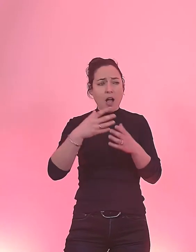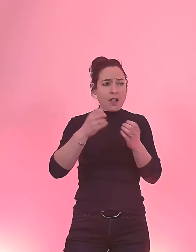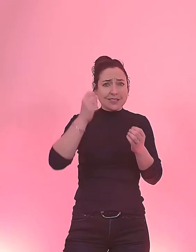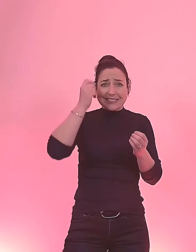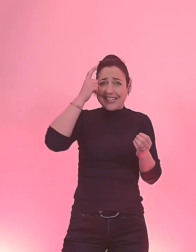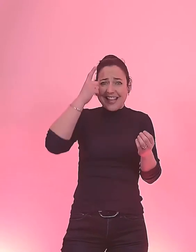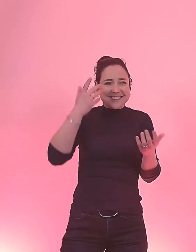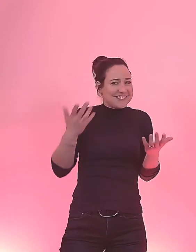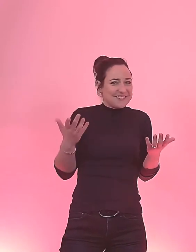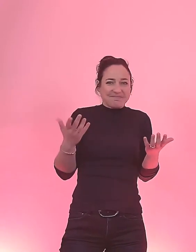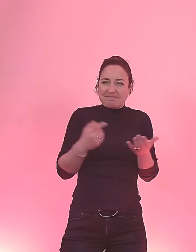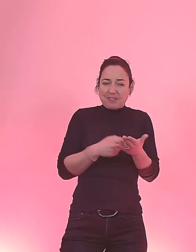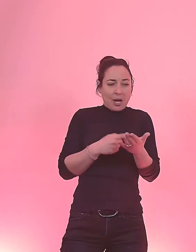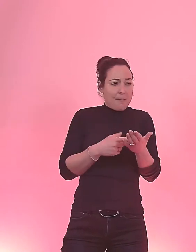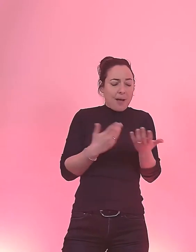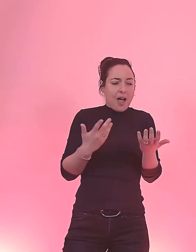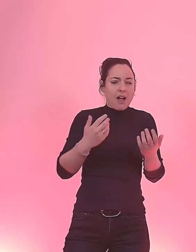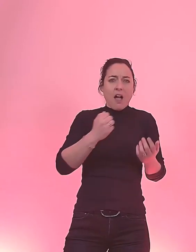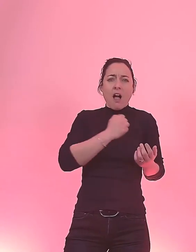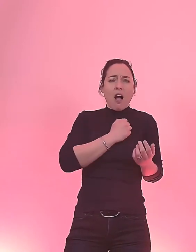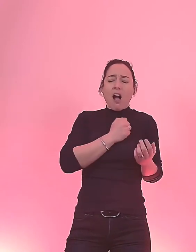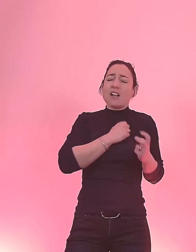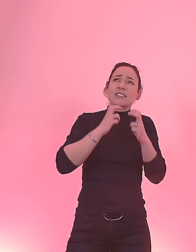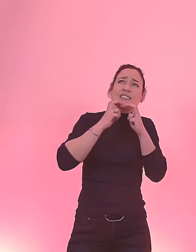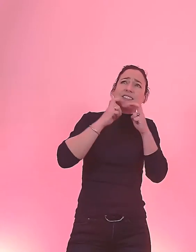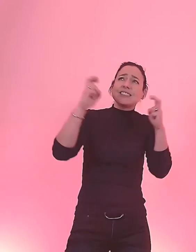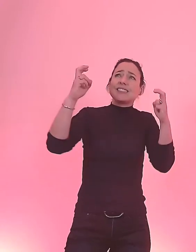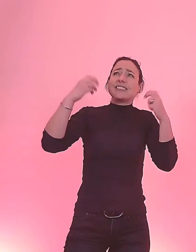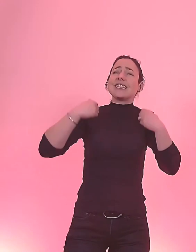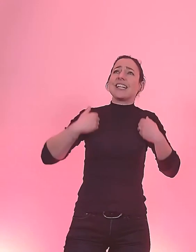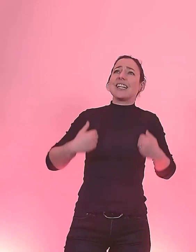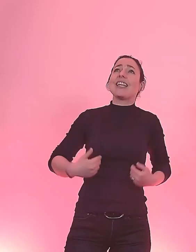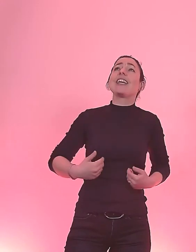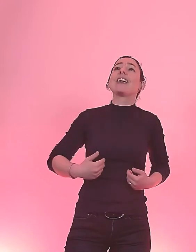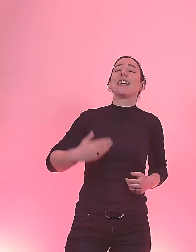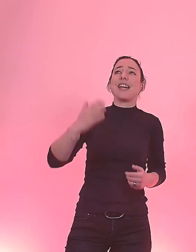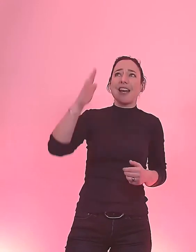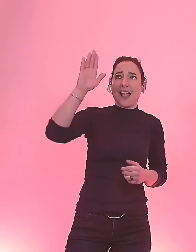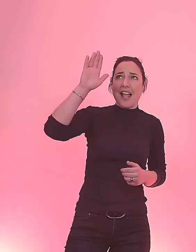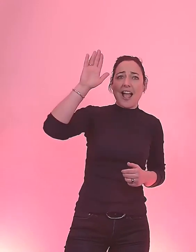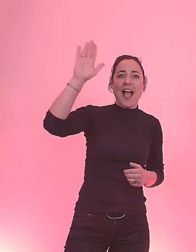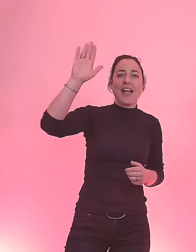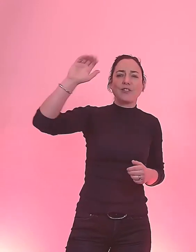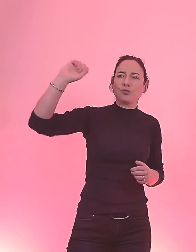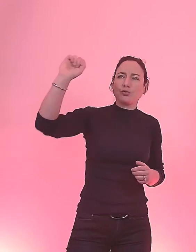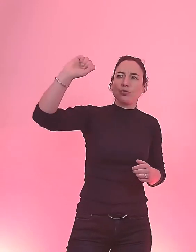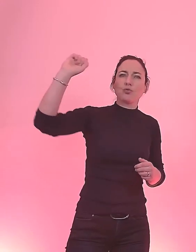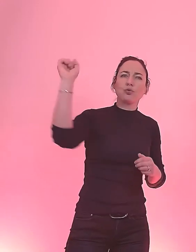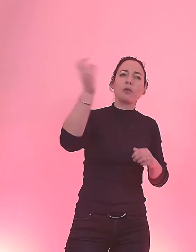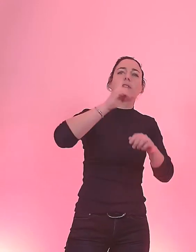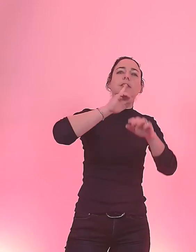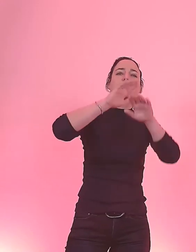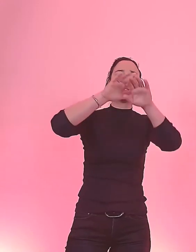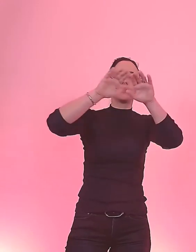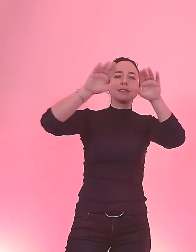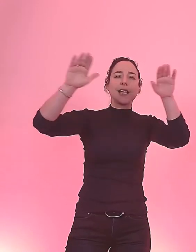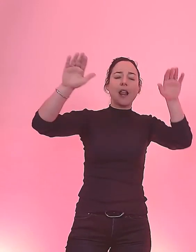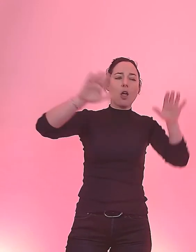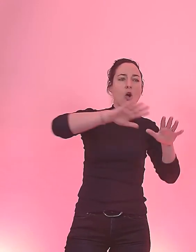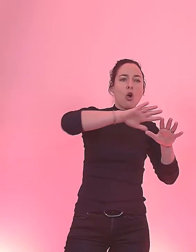niks ze liep in een angst tot de heer en hij bracht de storm tot zwijgen de golven gingen